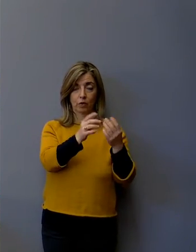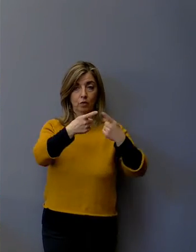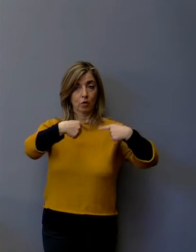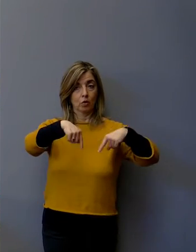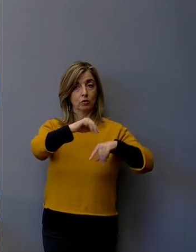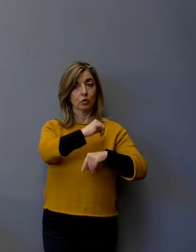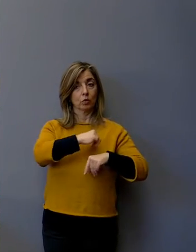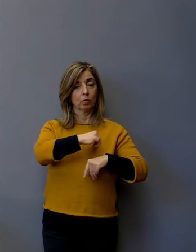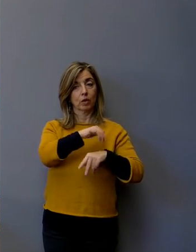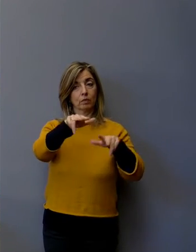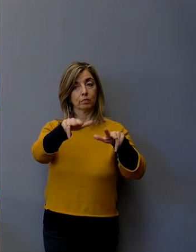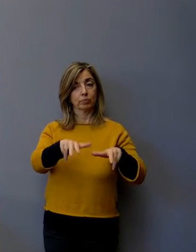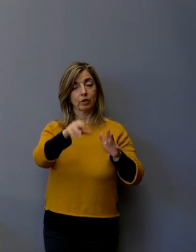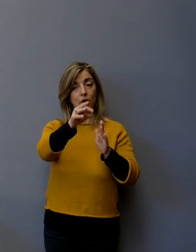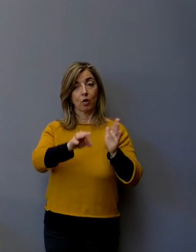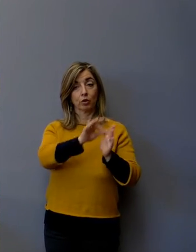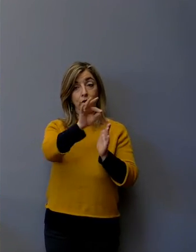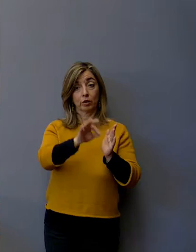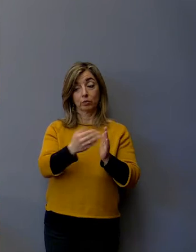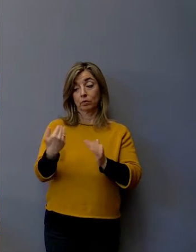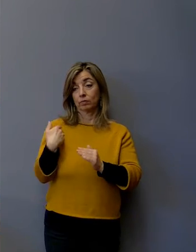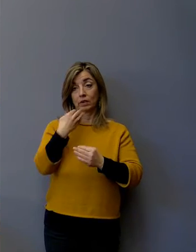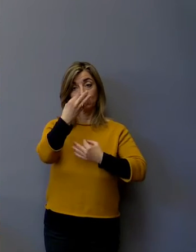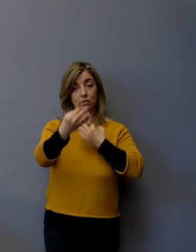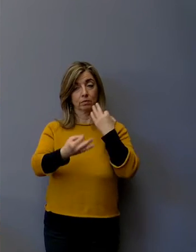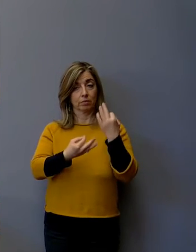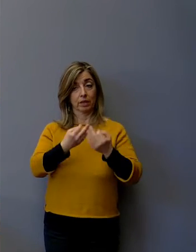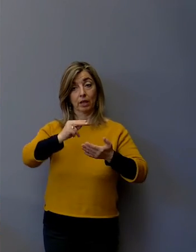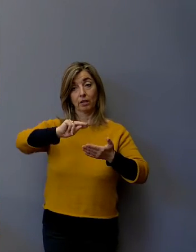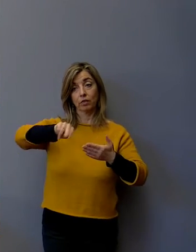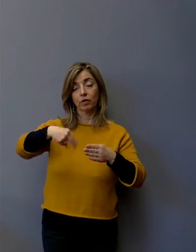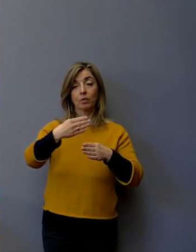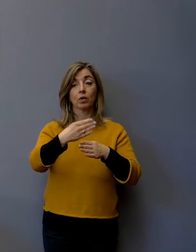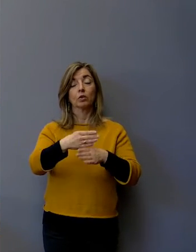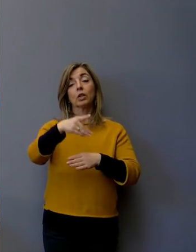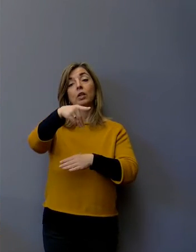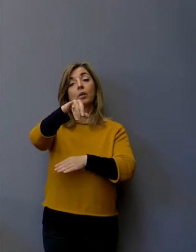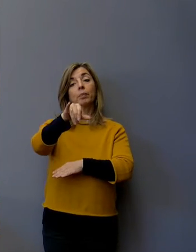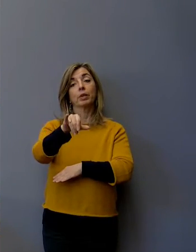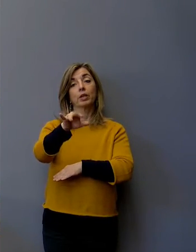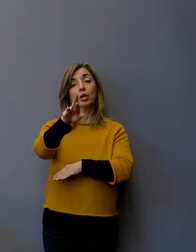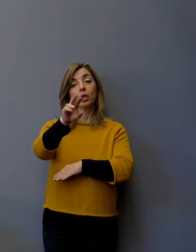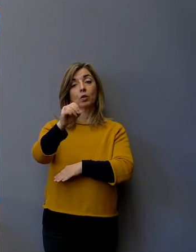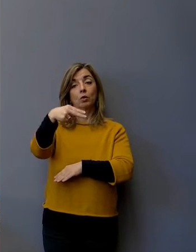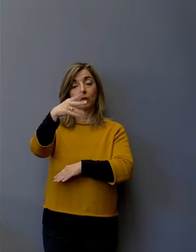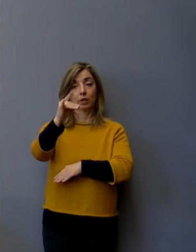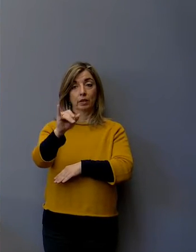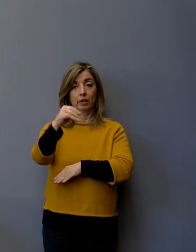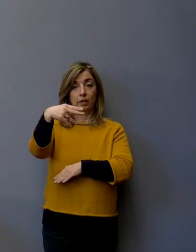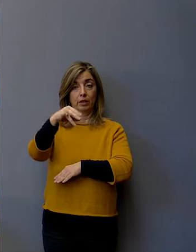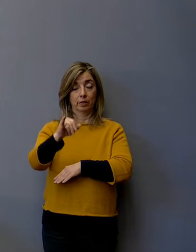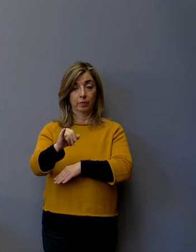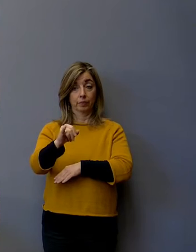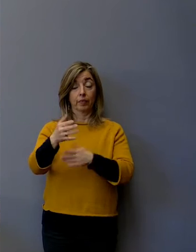approva gli ordini del giorno poc'anzi indicati a firma consigliere pirondini pongo in